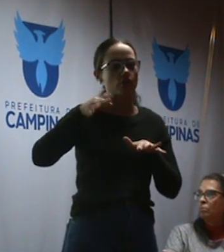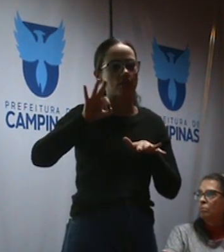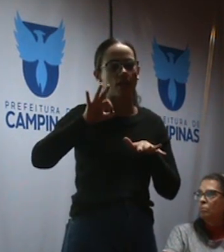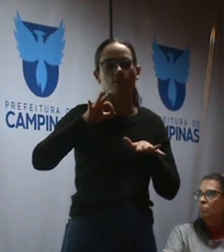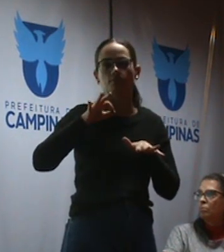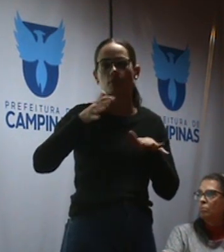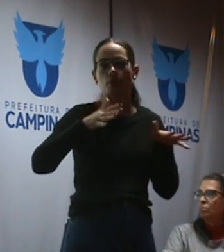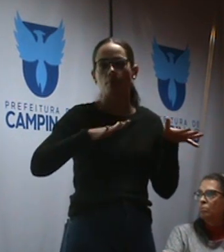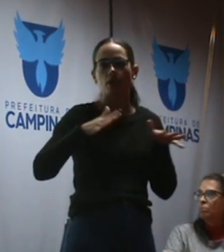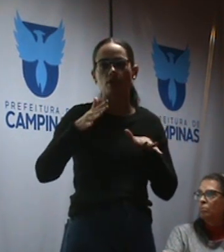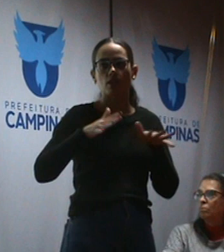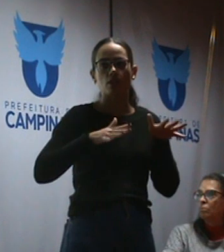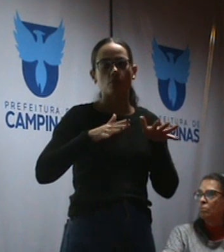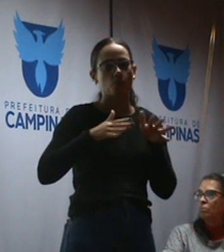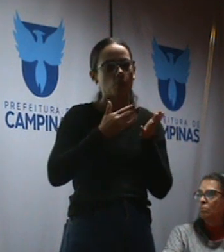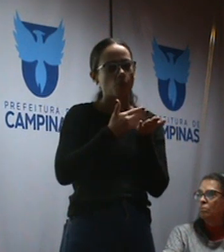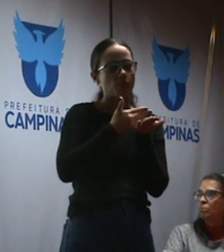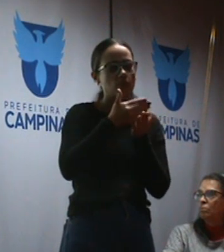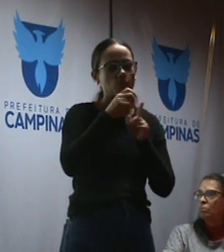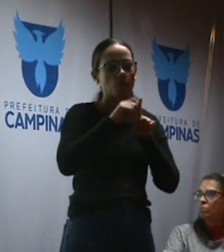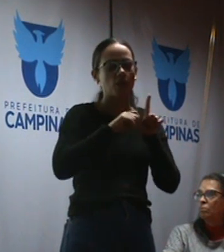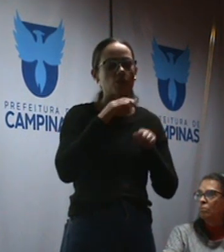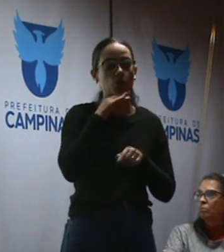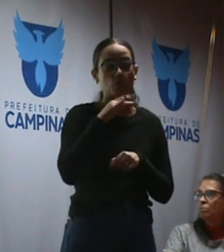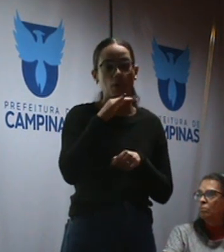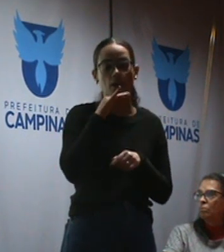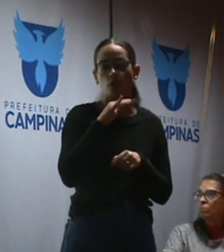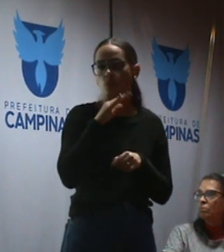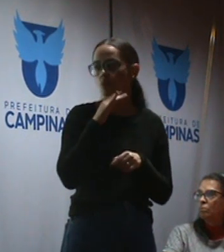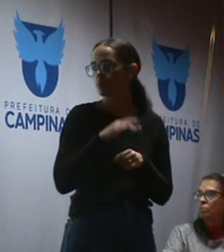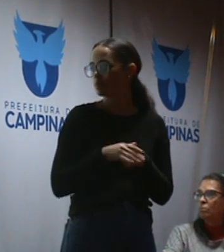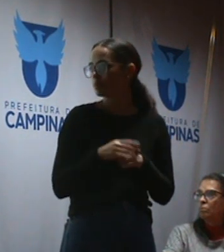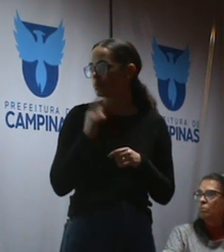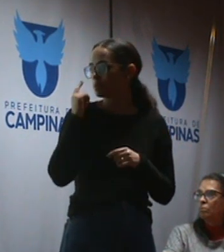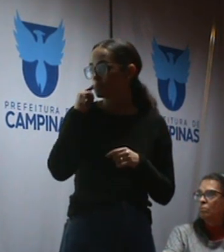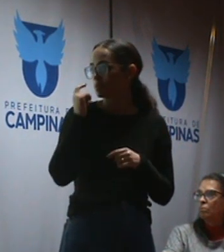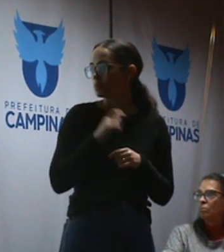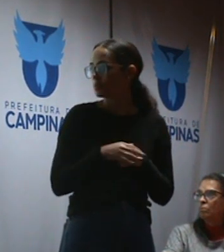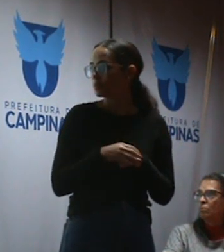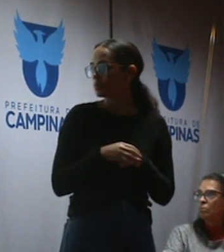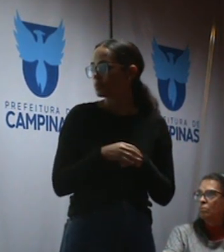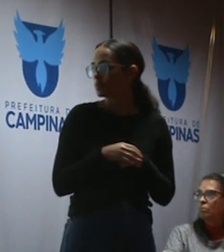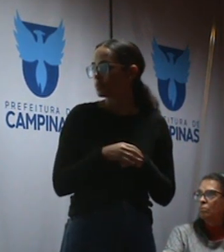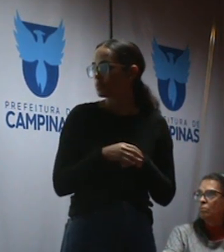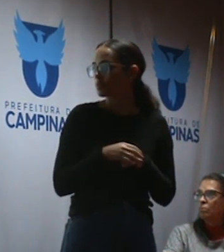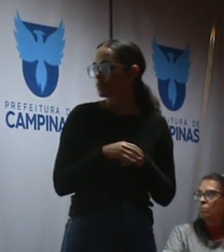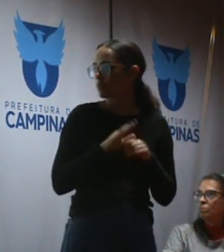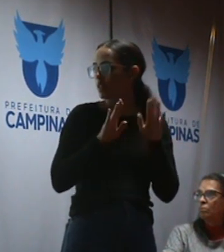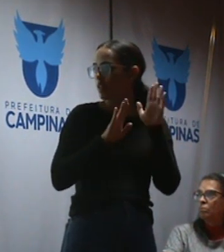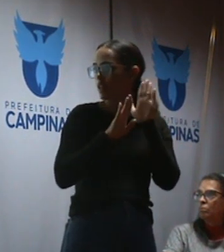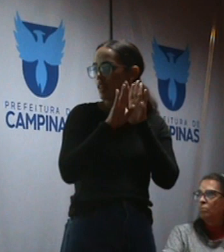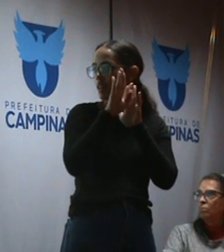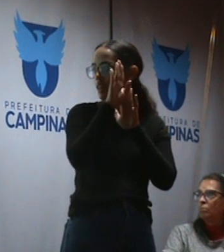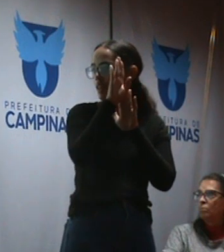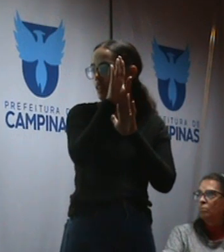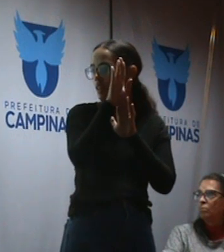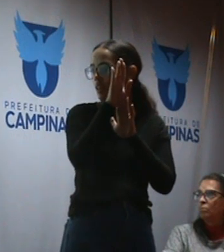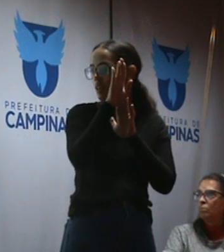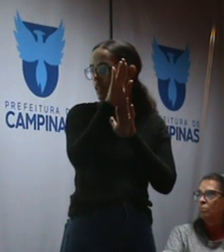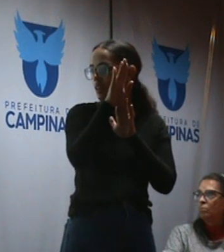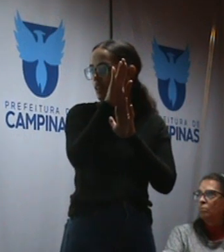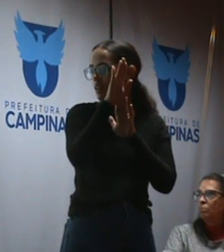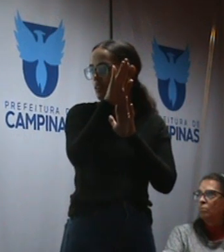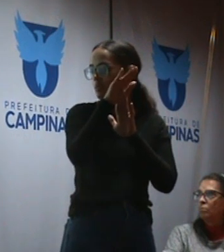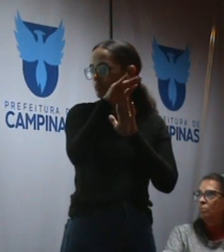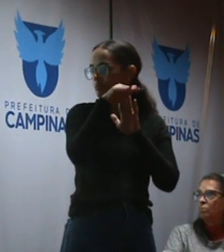para o comecinho de março. Então a gente entra em epidemia, ultrapassamos o cinza e viemos até a semana